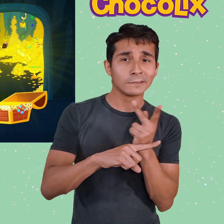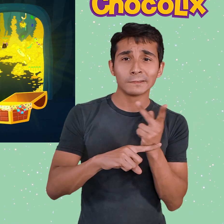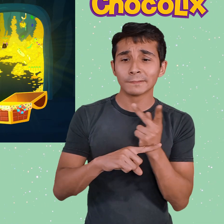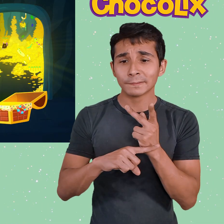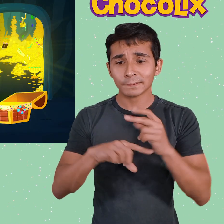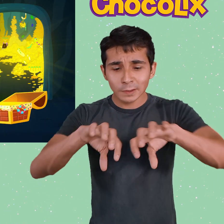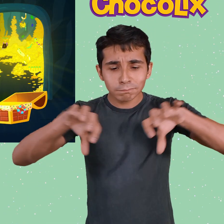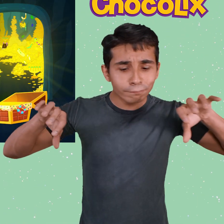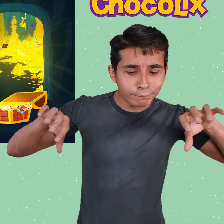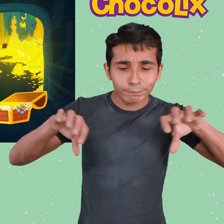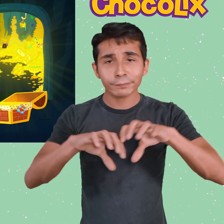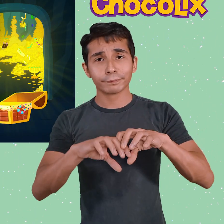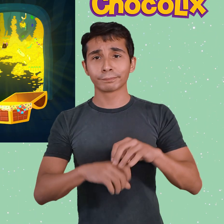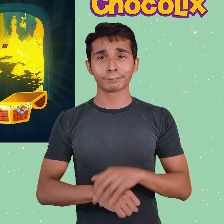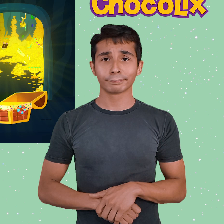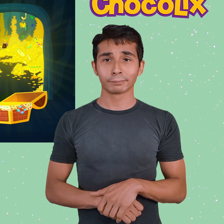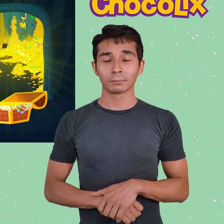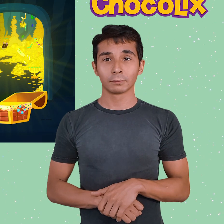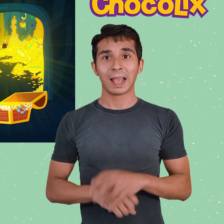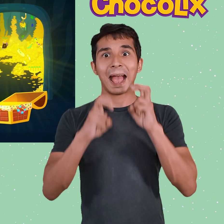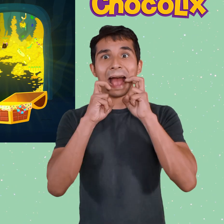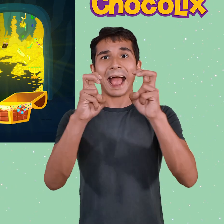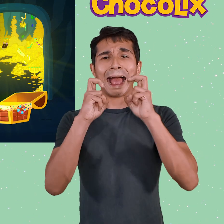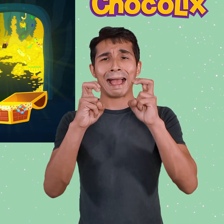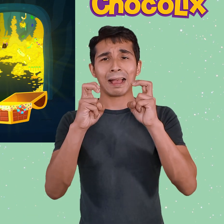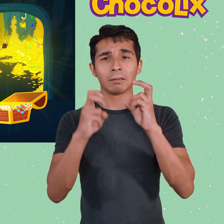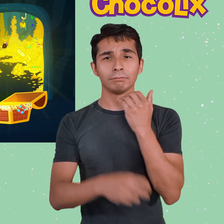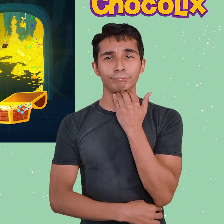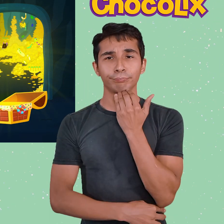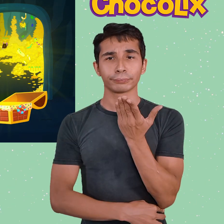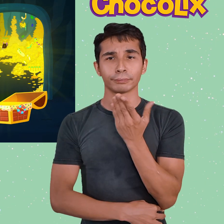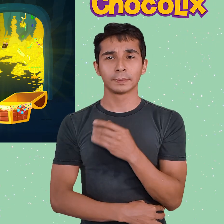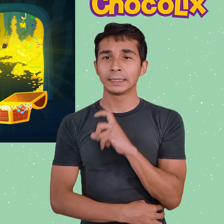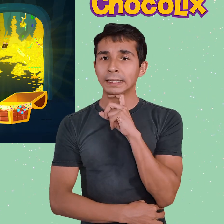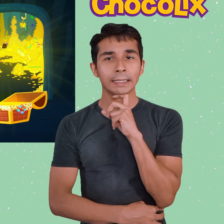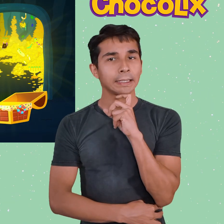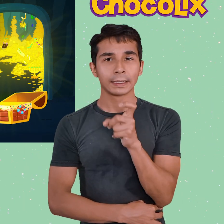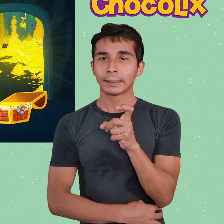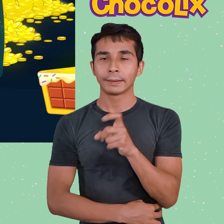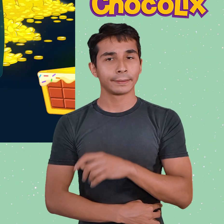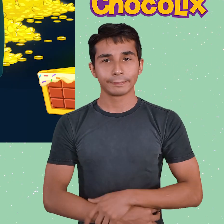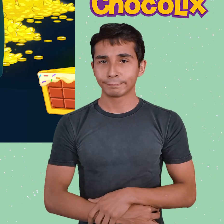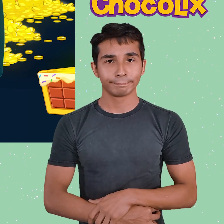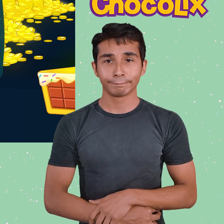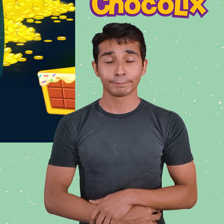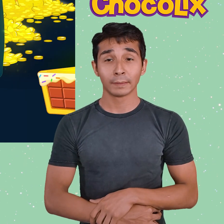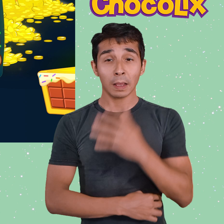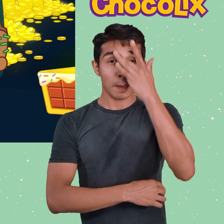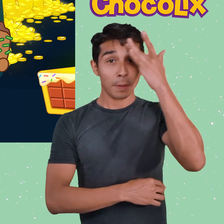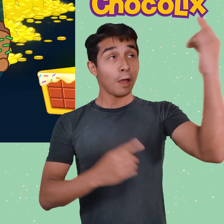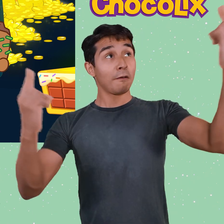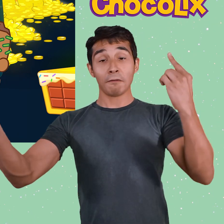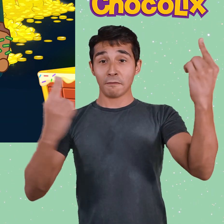Não adianta mais gritar por socorro. Ninguém vai ouvir a gente. Ninguém anda por esta parte da